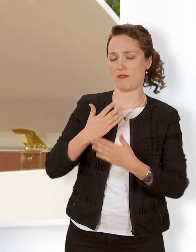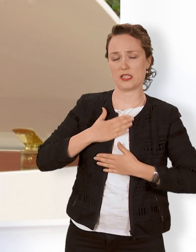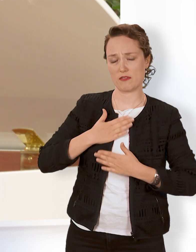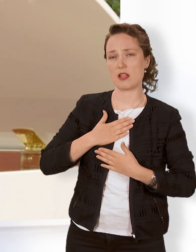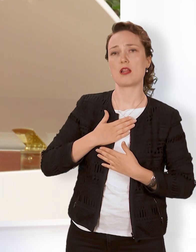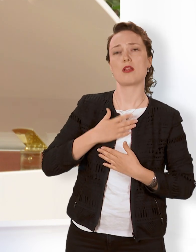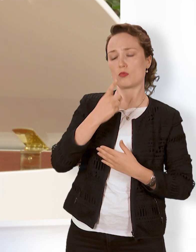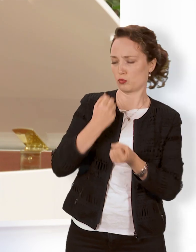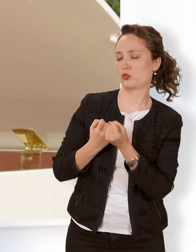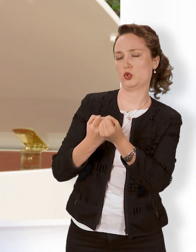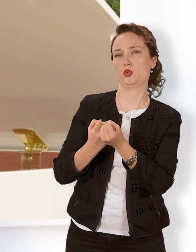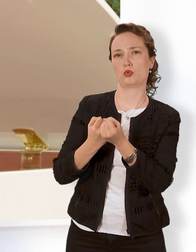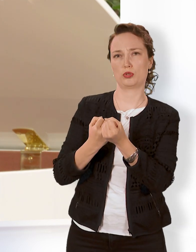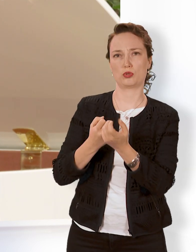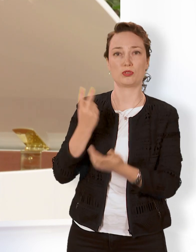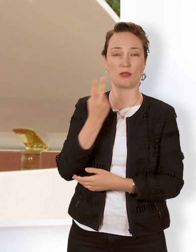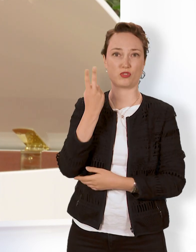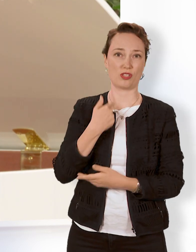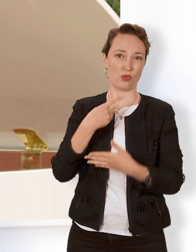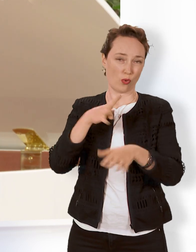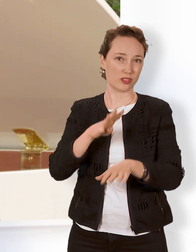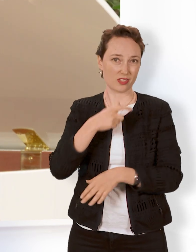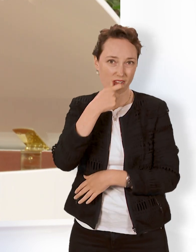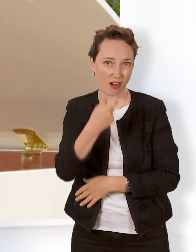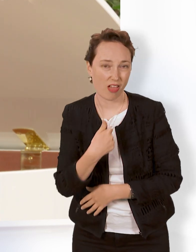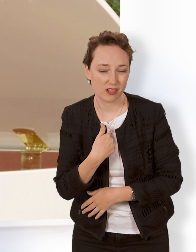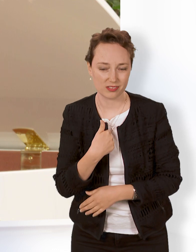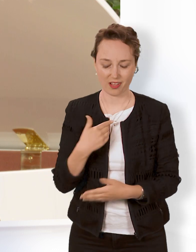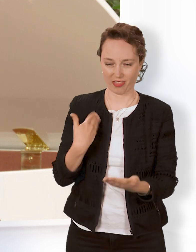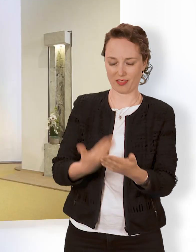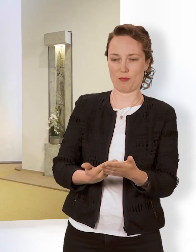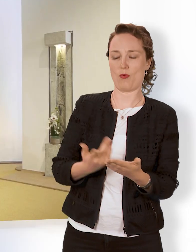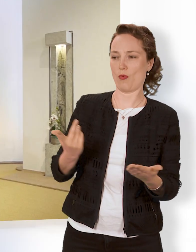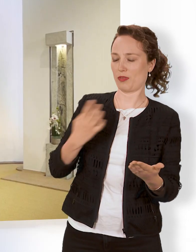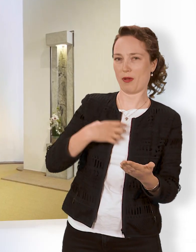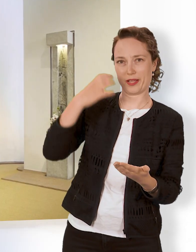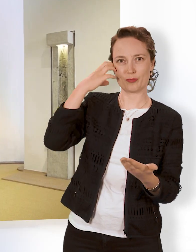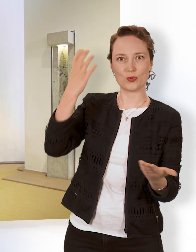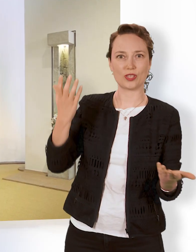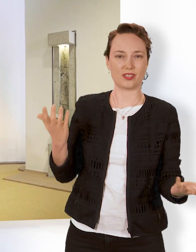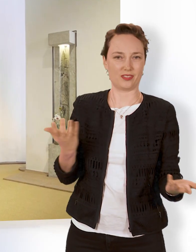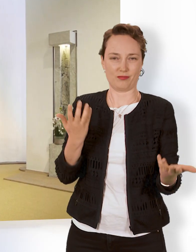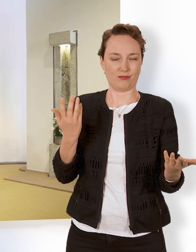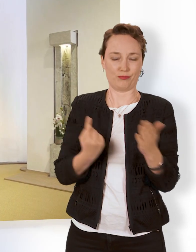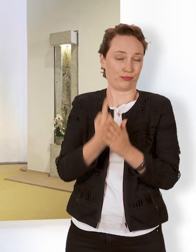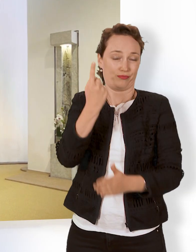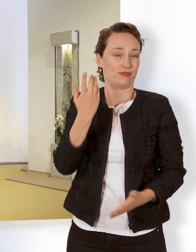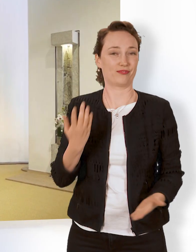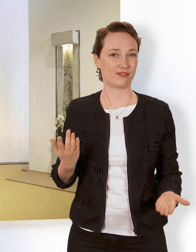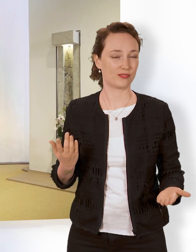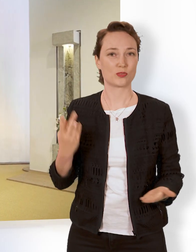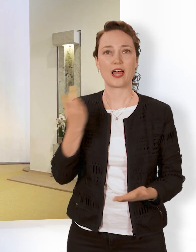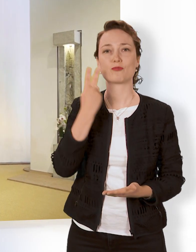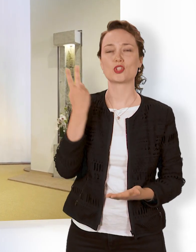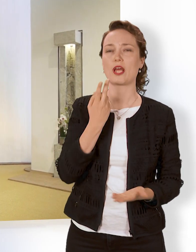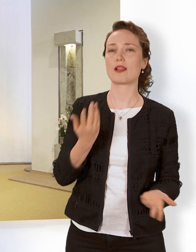gestanden. Und natürlich, wenn man als 19-Jähriger dann ein Angebot von Bayern München bekommt, das ist schon was Außergewöhnliches. Und natürlich sagt